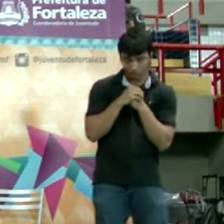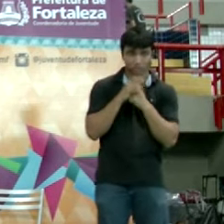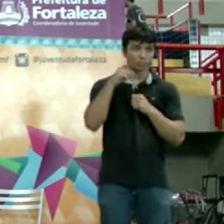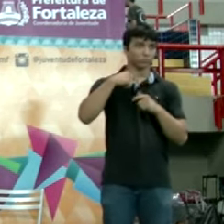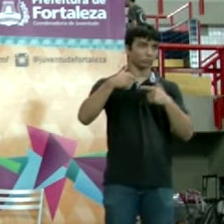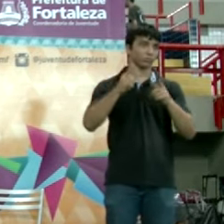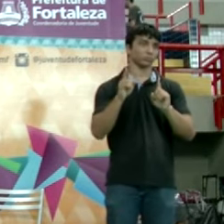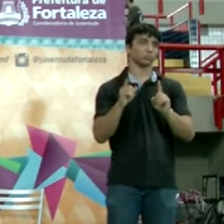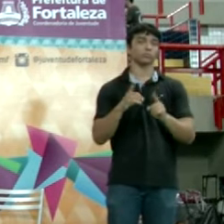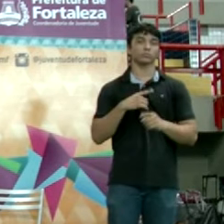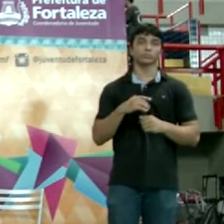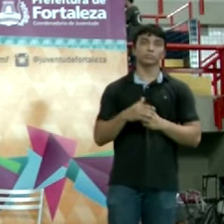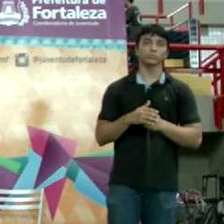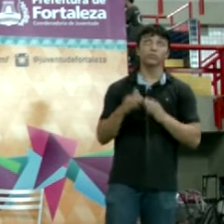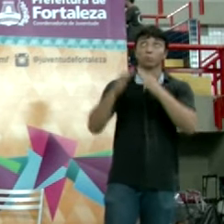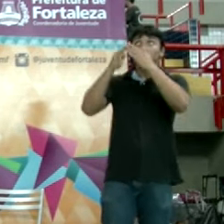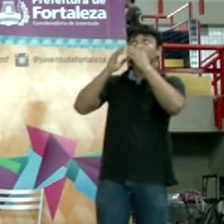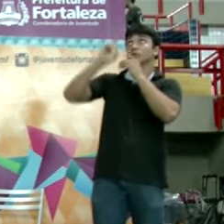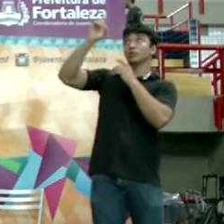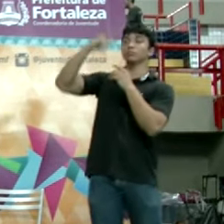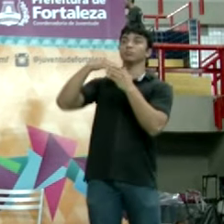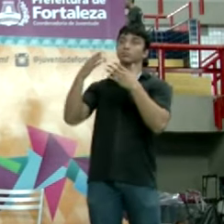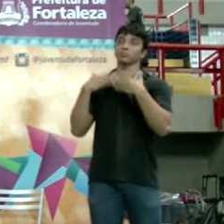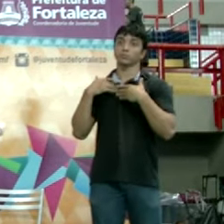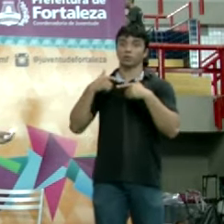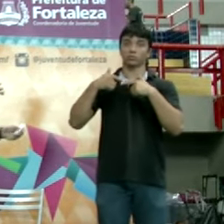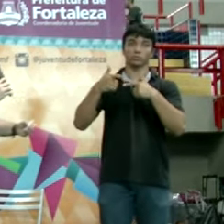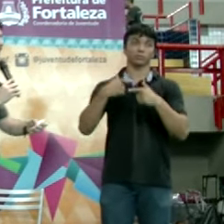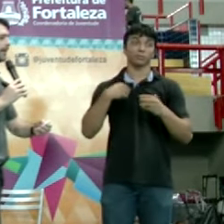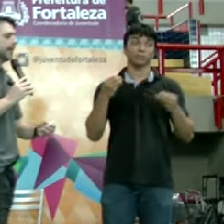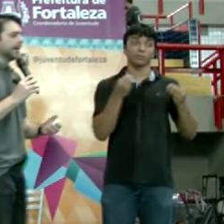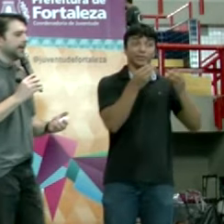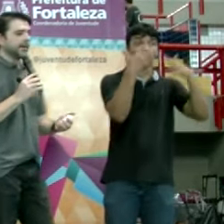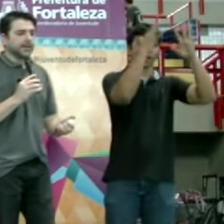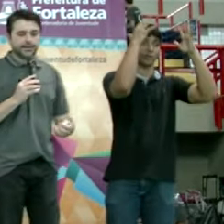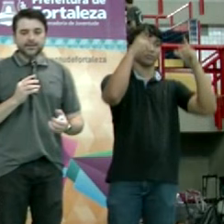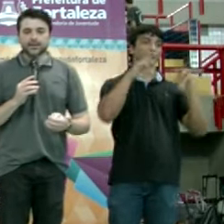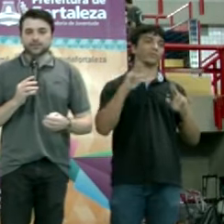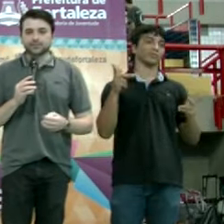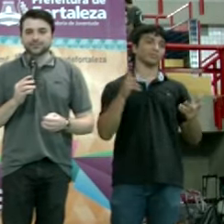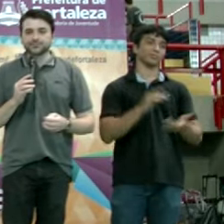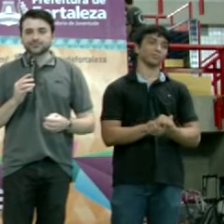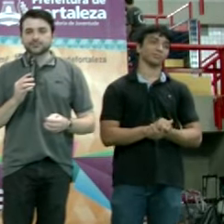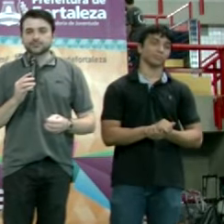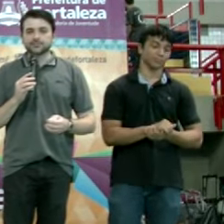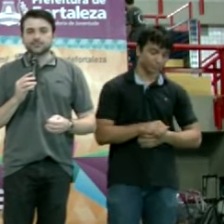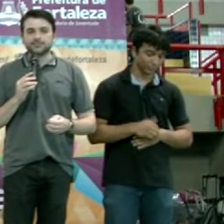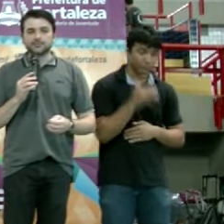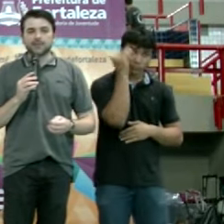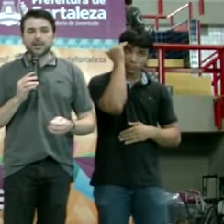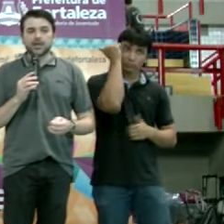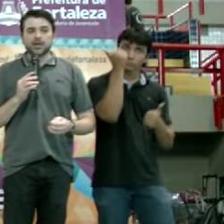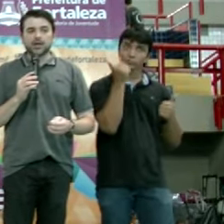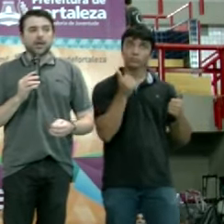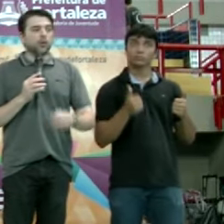sorte. Deus me dê a sorte de passar, não. Você pede um milagre, é diferente. Entenderam?